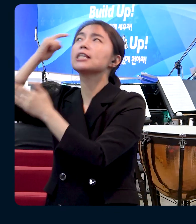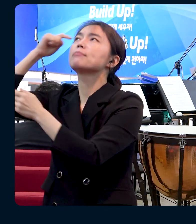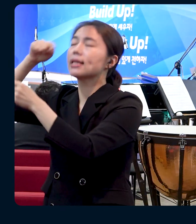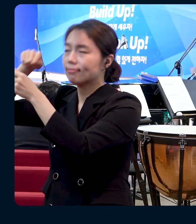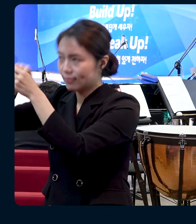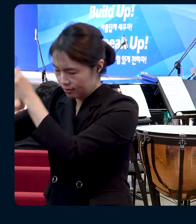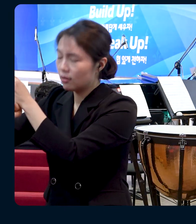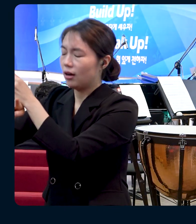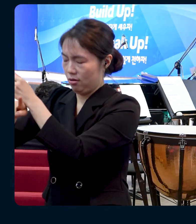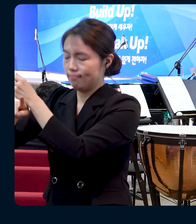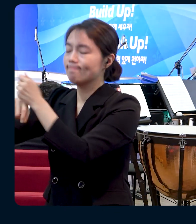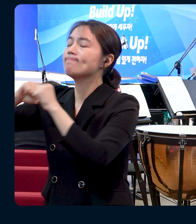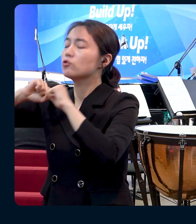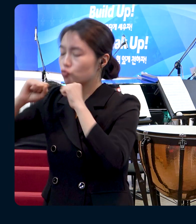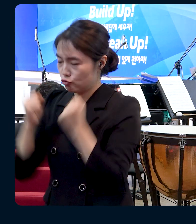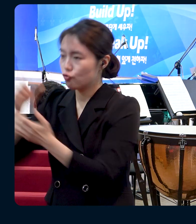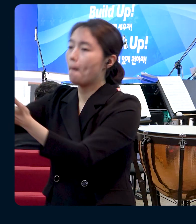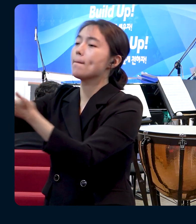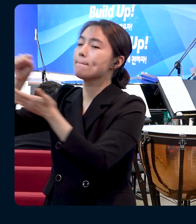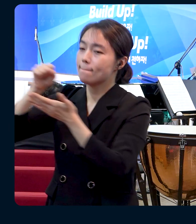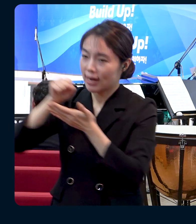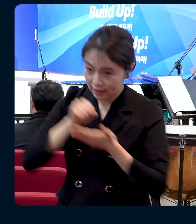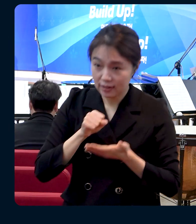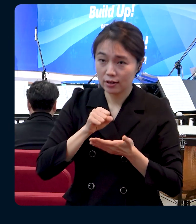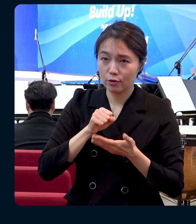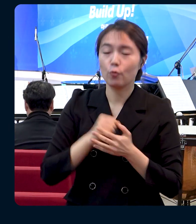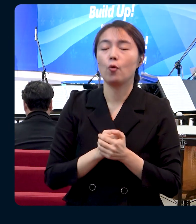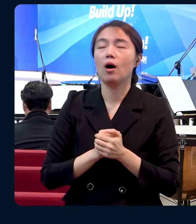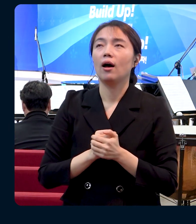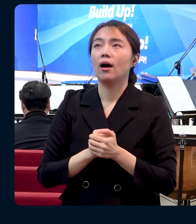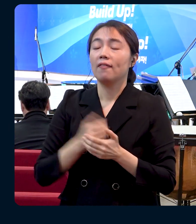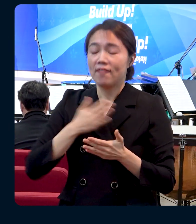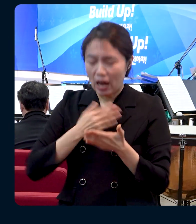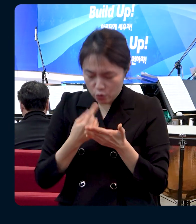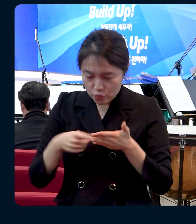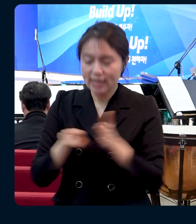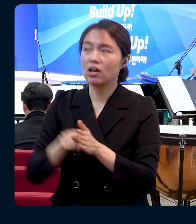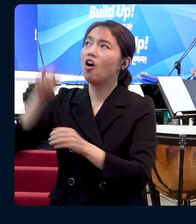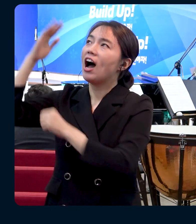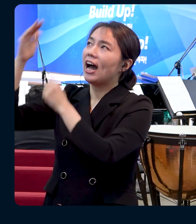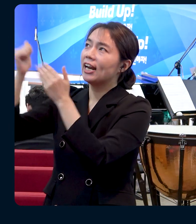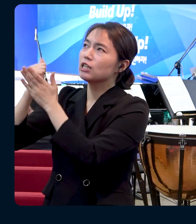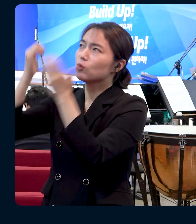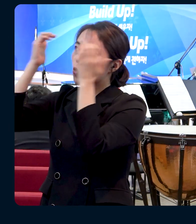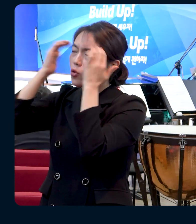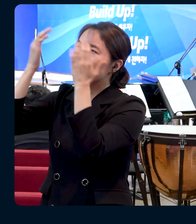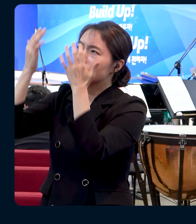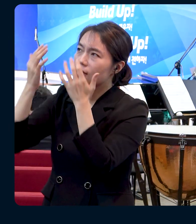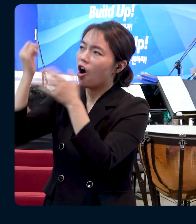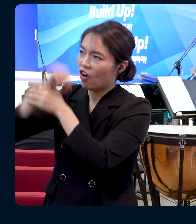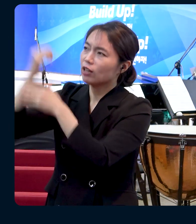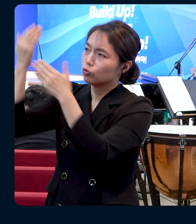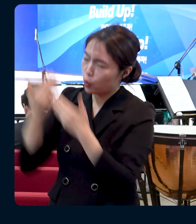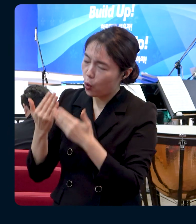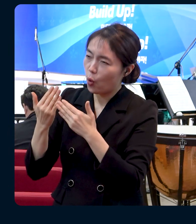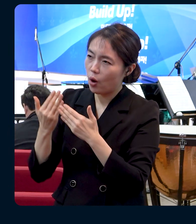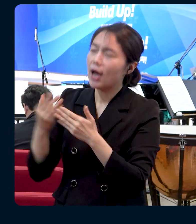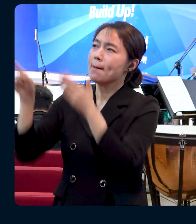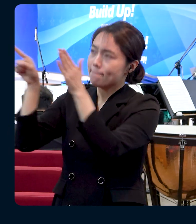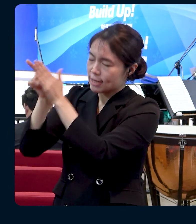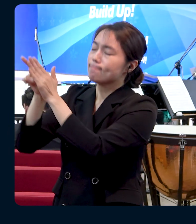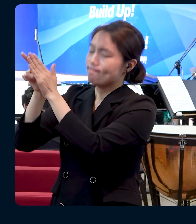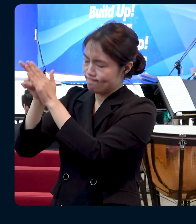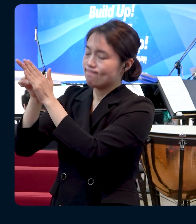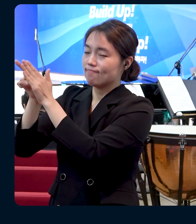삶을, 이게 다 하나님의 뜻인 줄 알고, 이것이 다 하나님의 나를 위해서 역사하시는 그것인